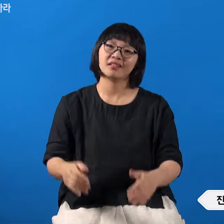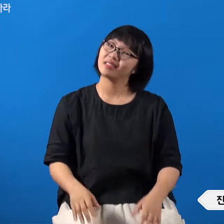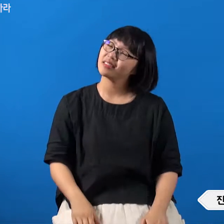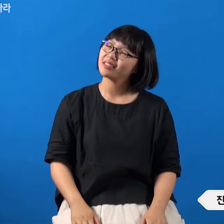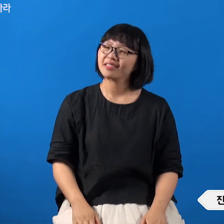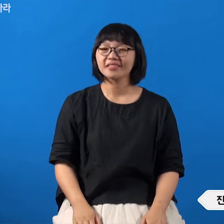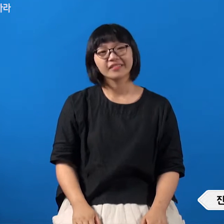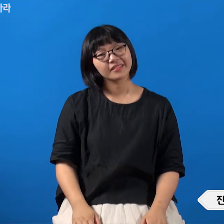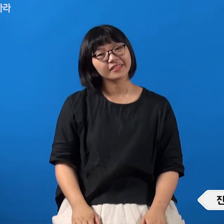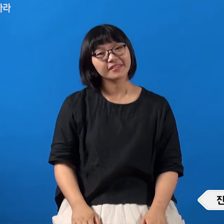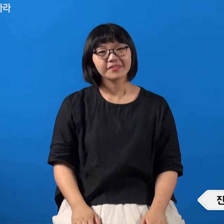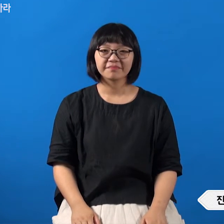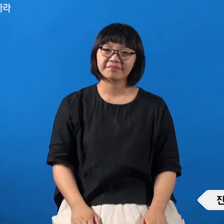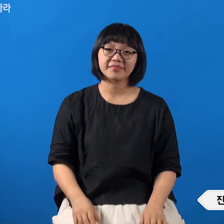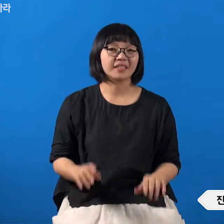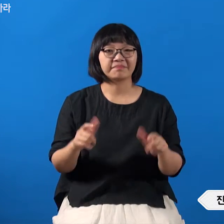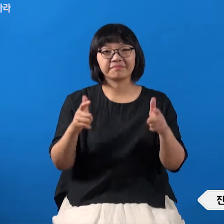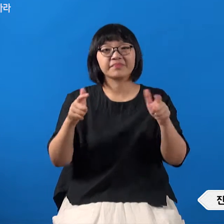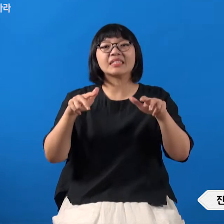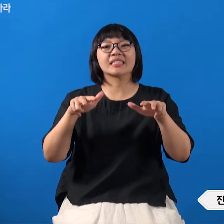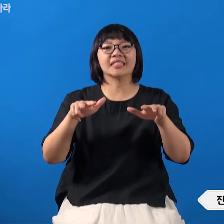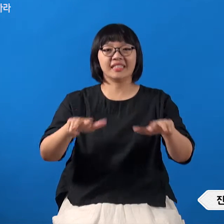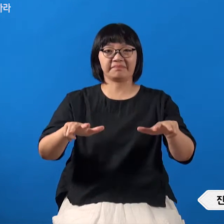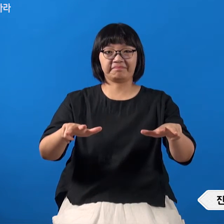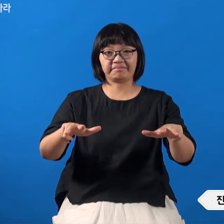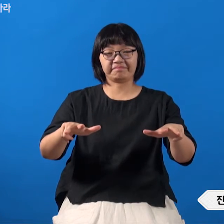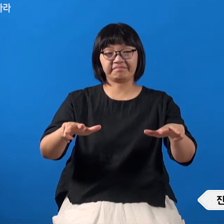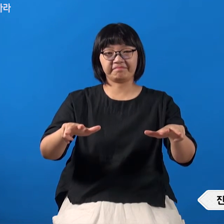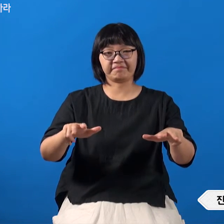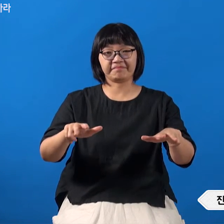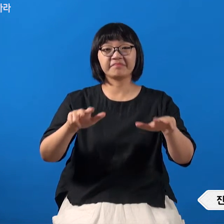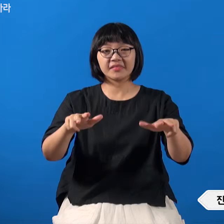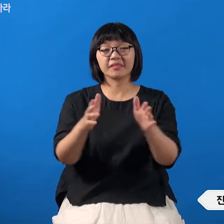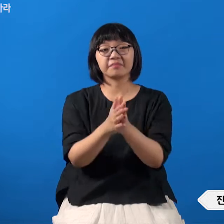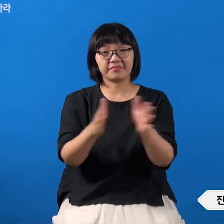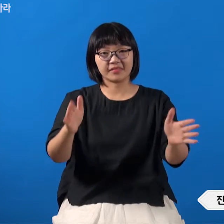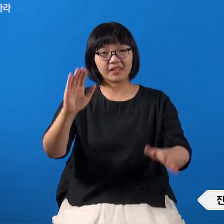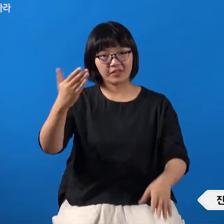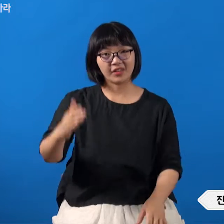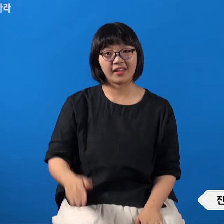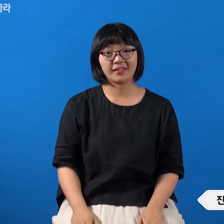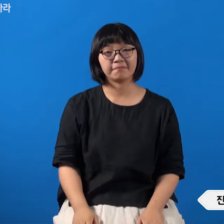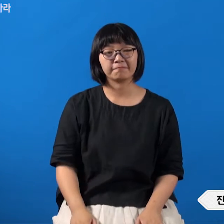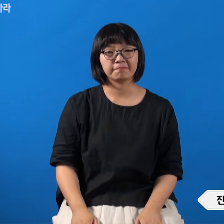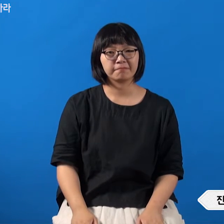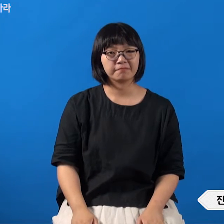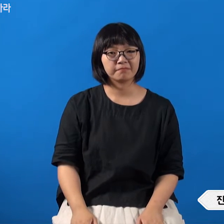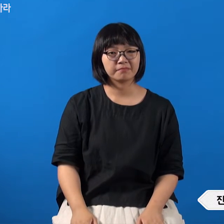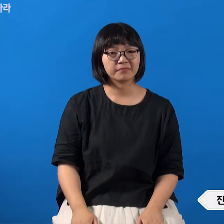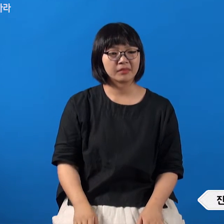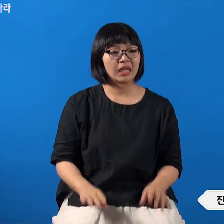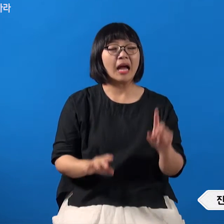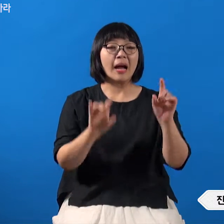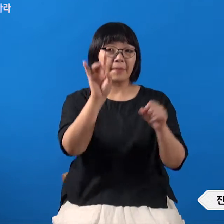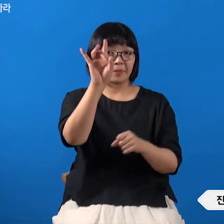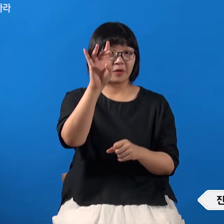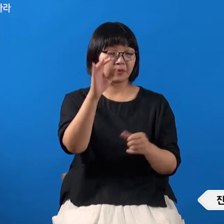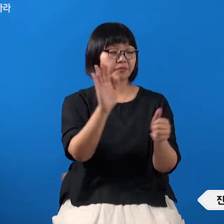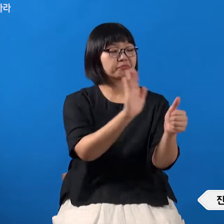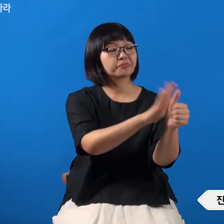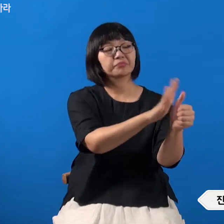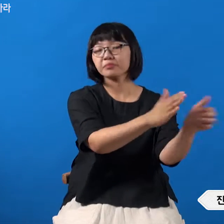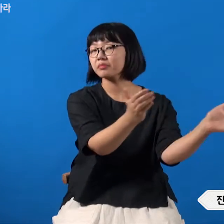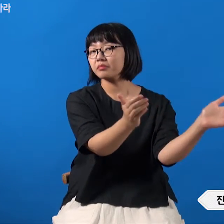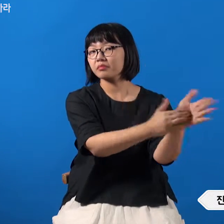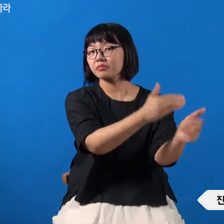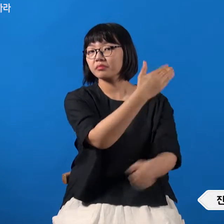있지 않는다면 한번 돕는 것으로 끝나는 삶의 모습이 아니라는 사실을